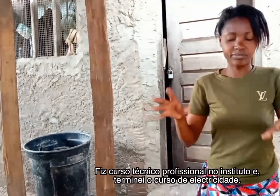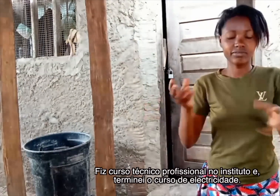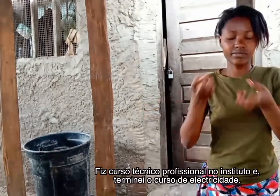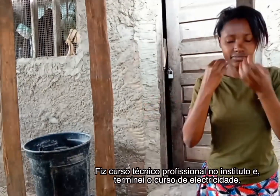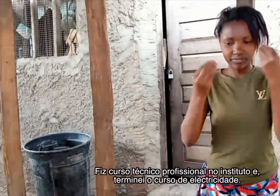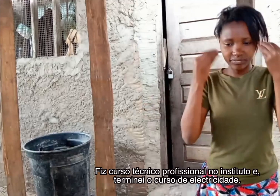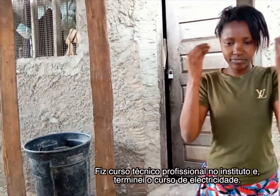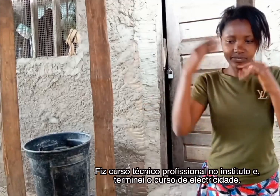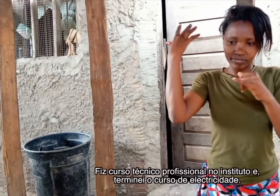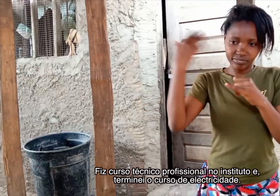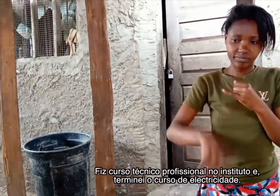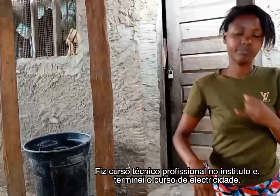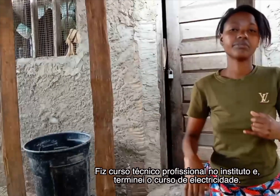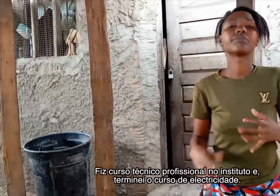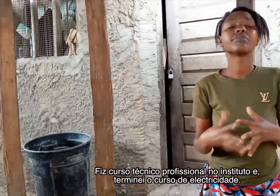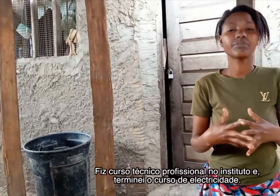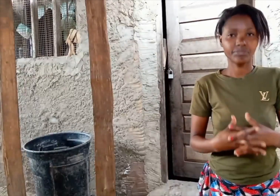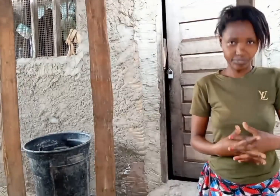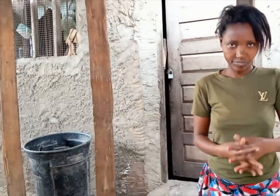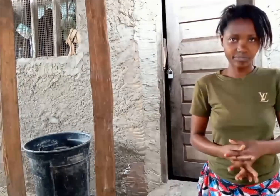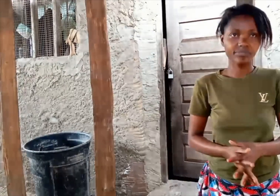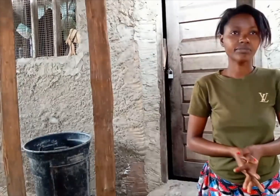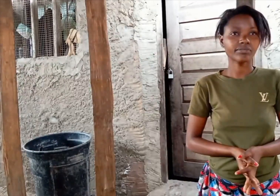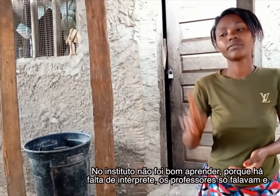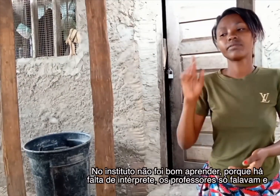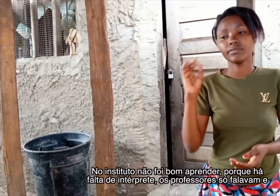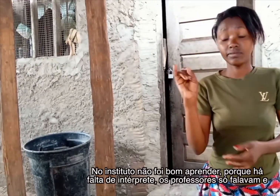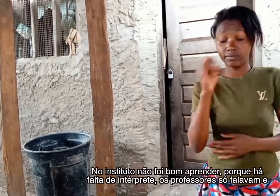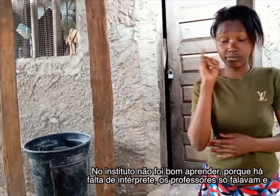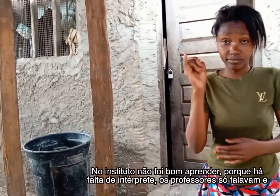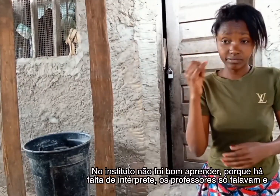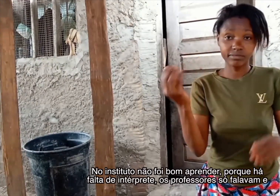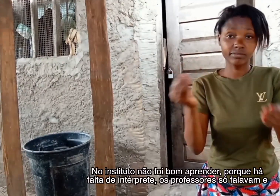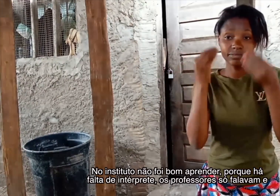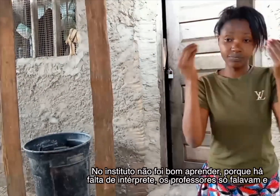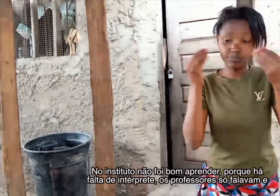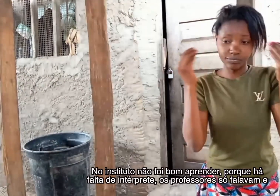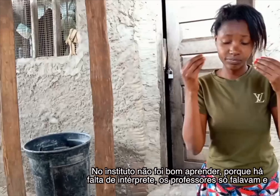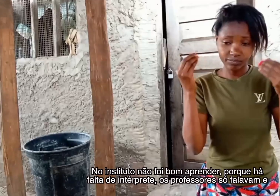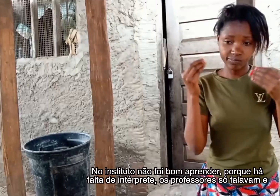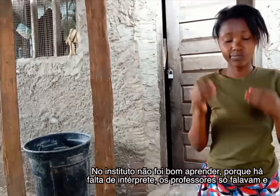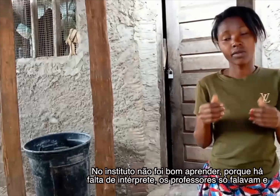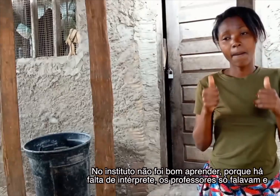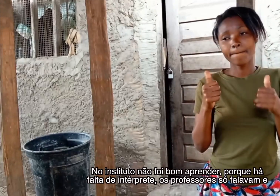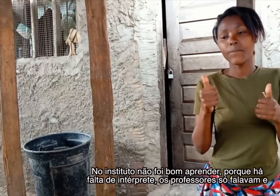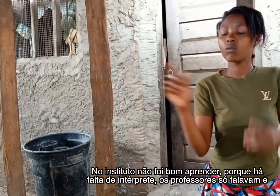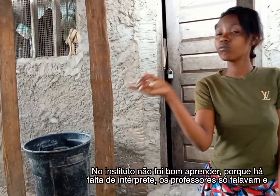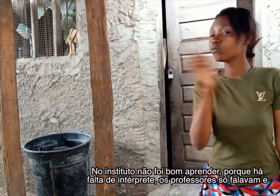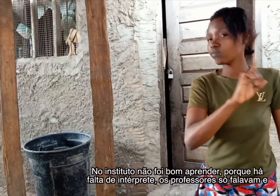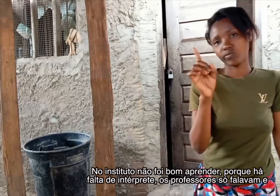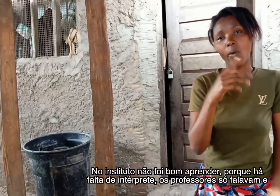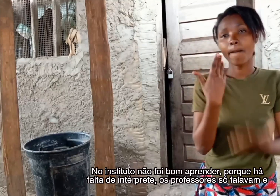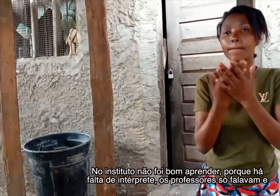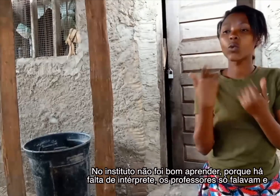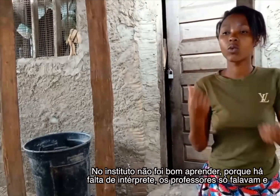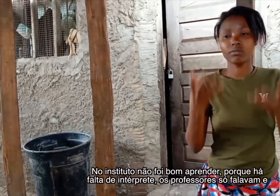no Instituto e terminei o curso de eletricidade. No Instituto não foi bom aprender, porque há falta